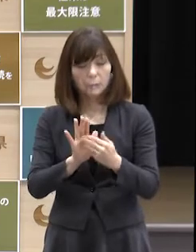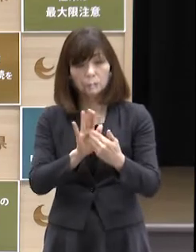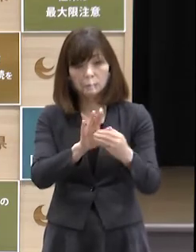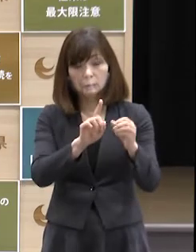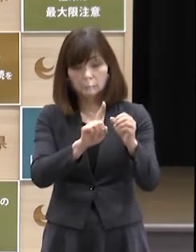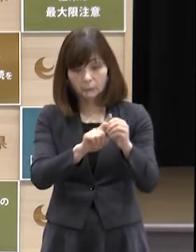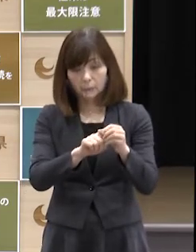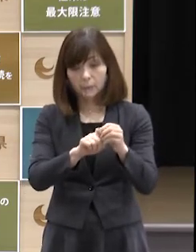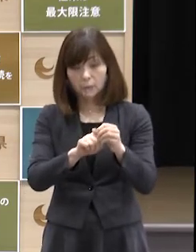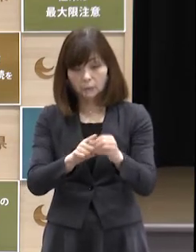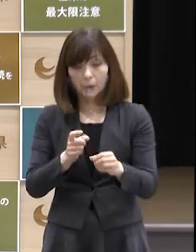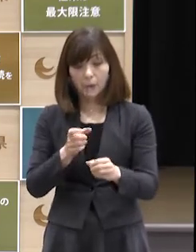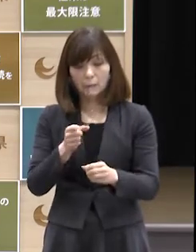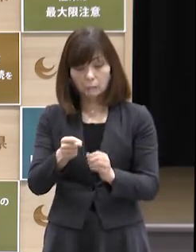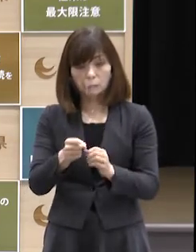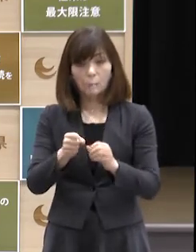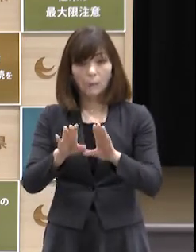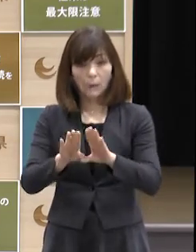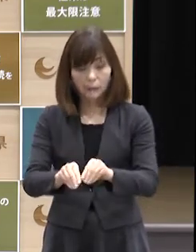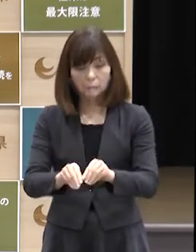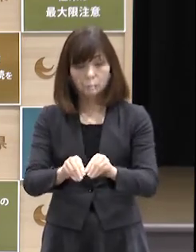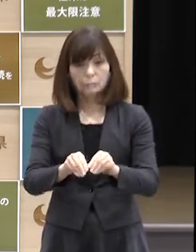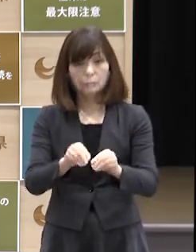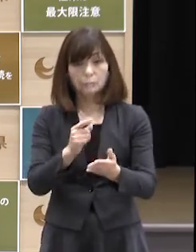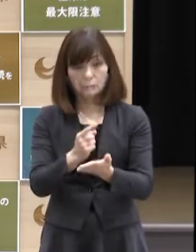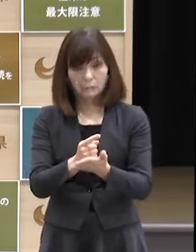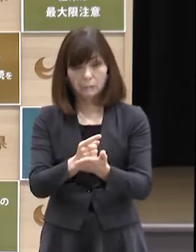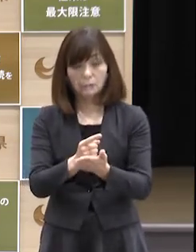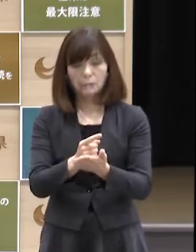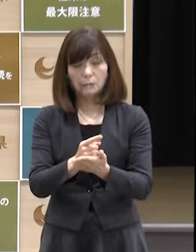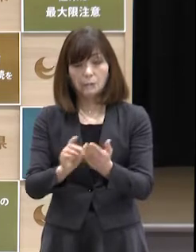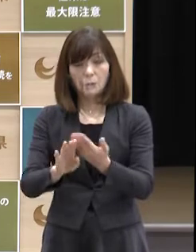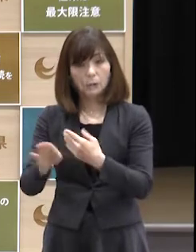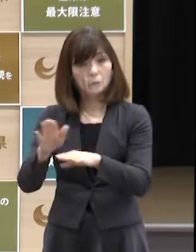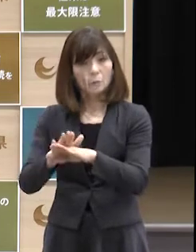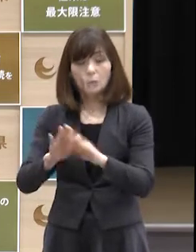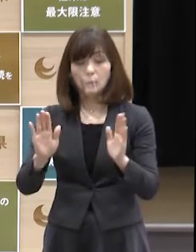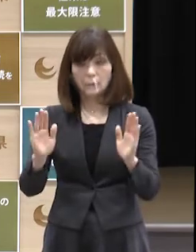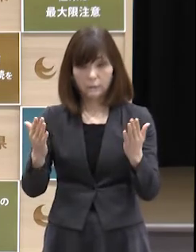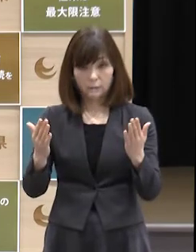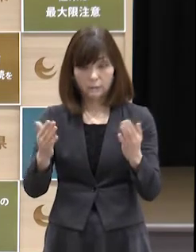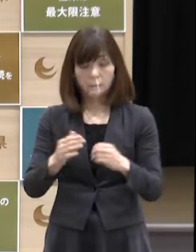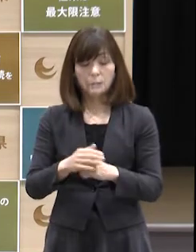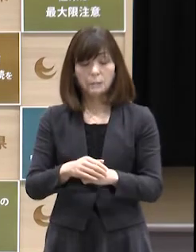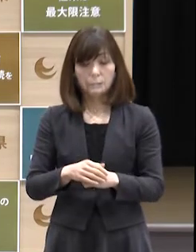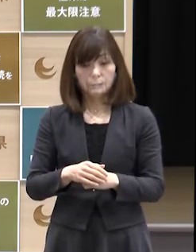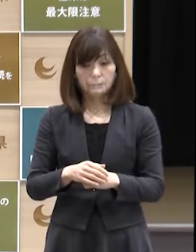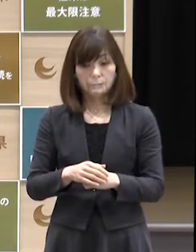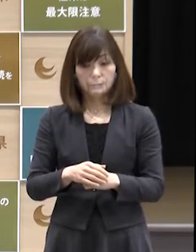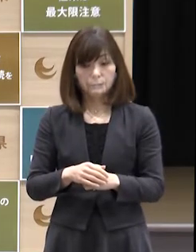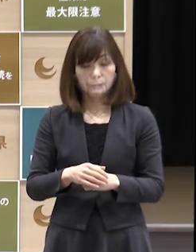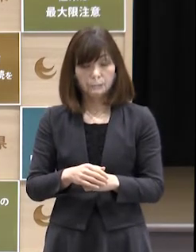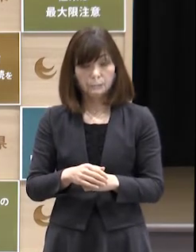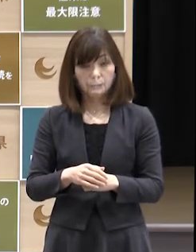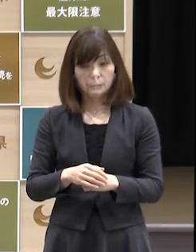ナ、いや、その抑止派の方々はですね、おそらく、いや、ウクライナが